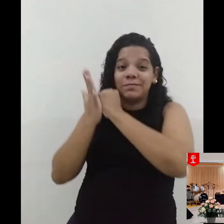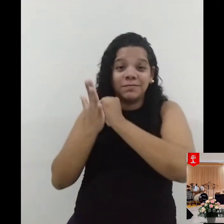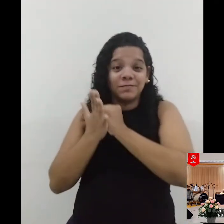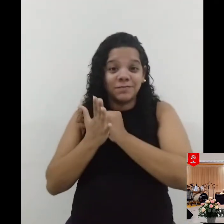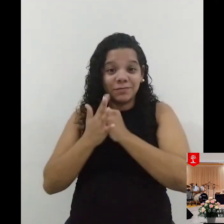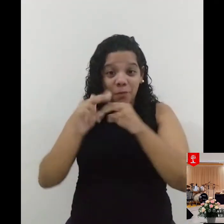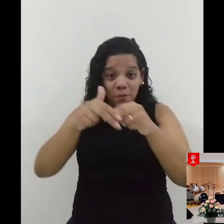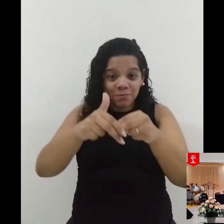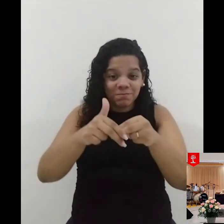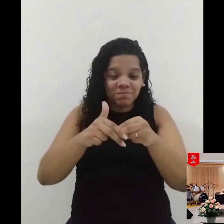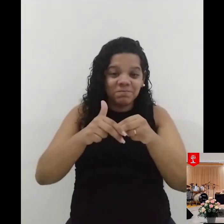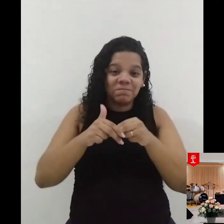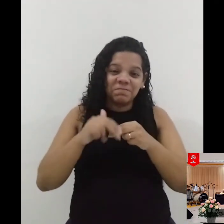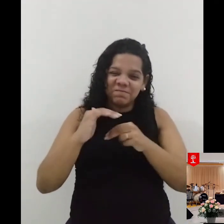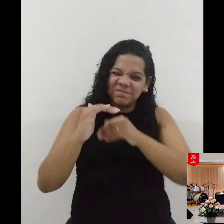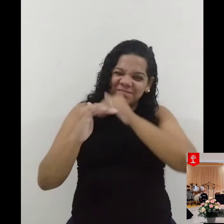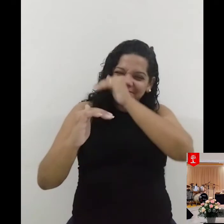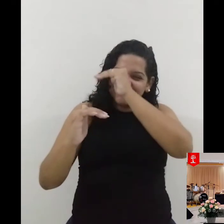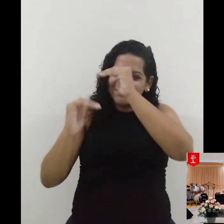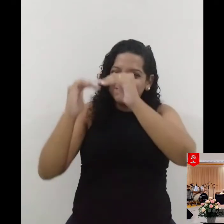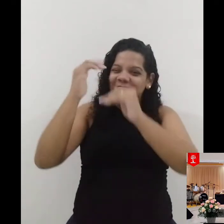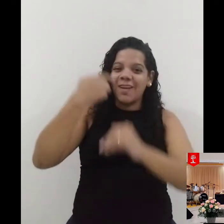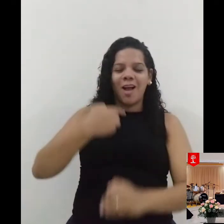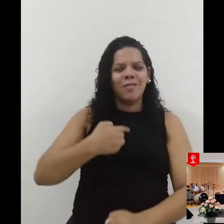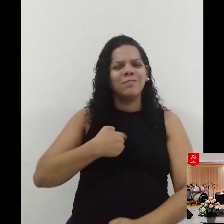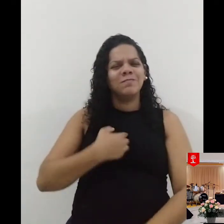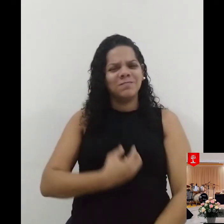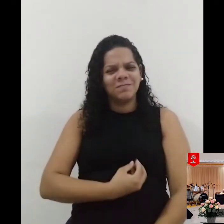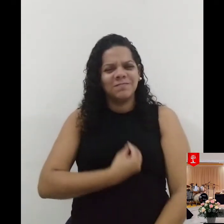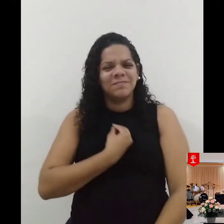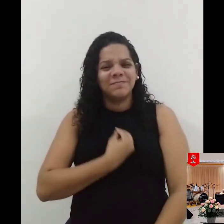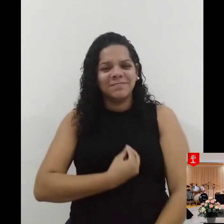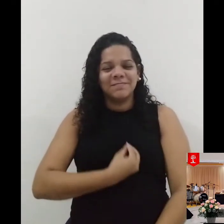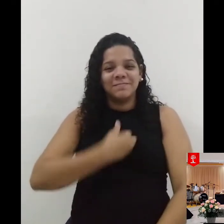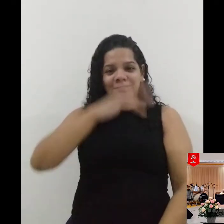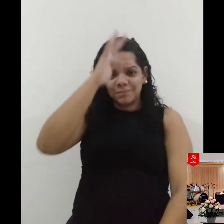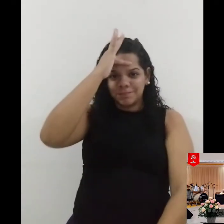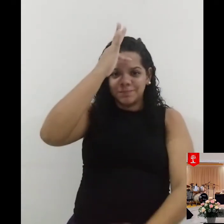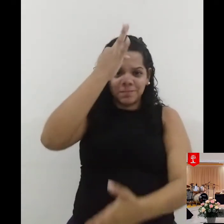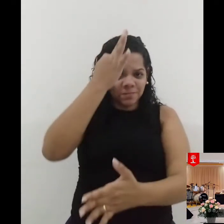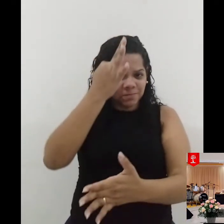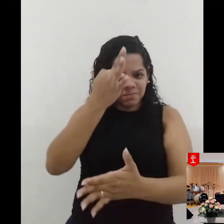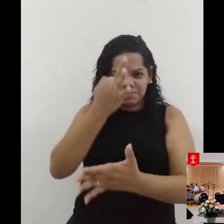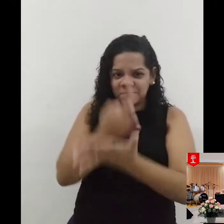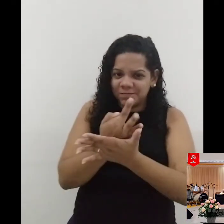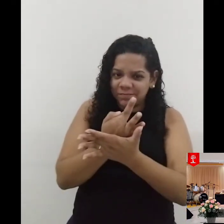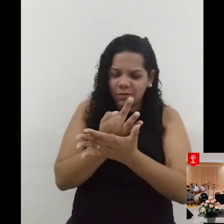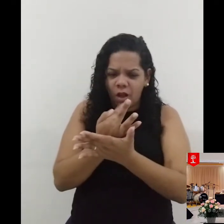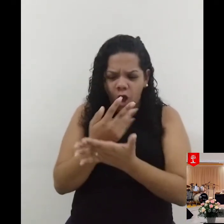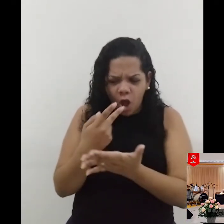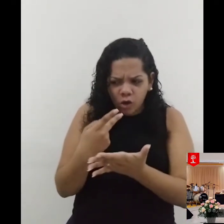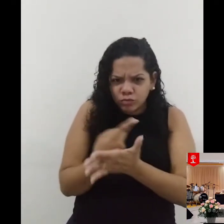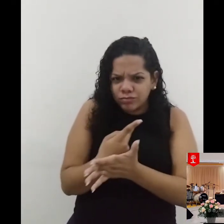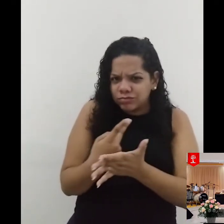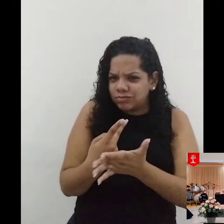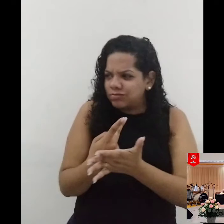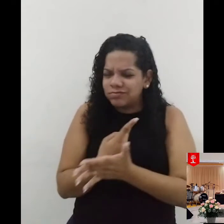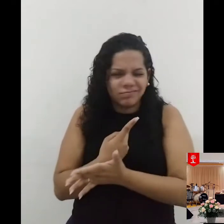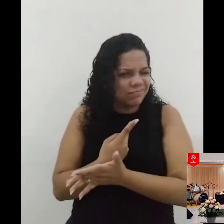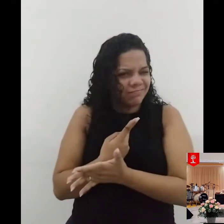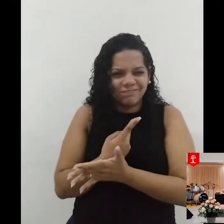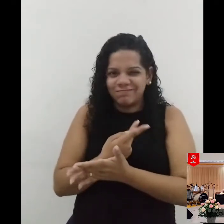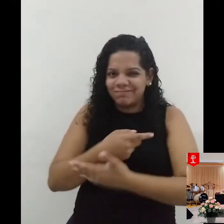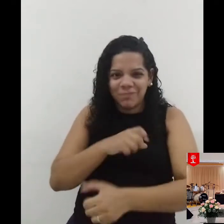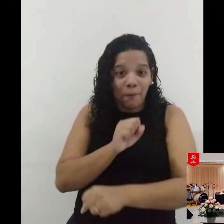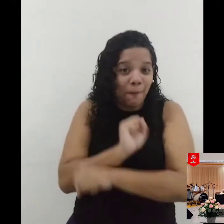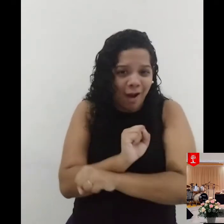não desisto. Eu sou de Deus, eu sou de Cristo. Você mudou a minha